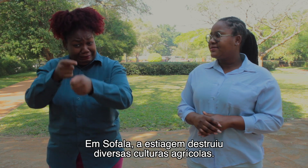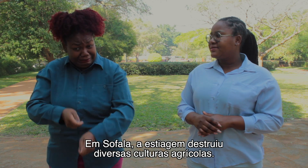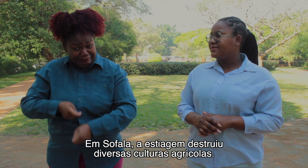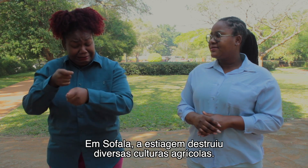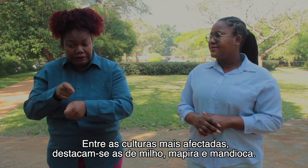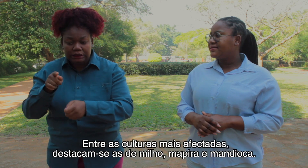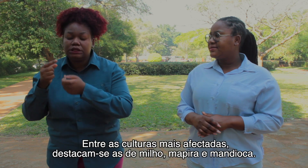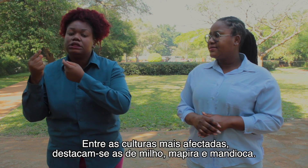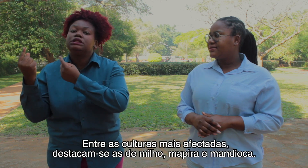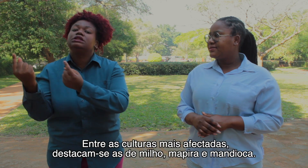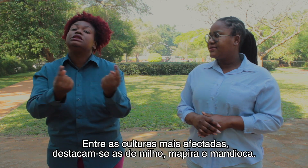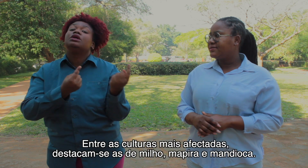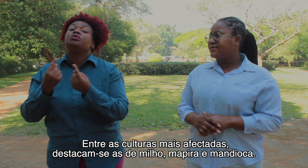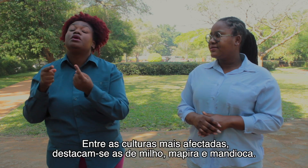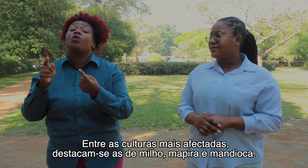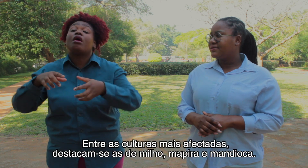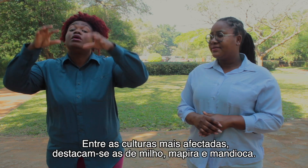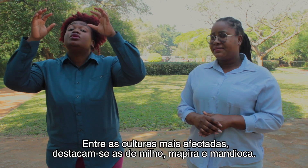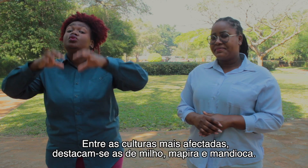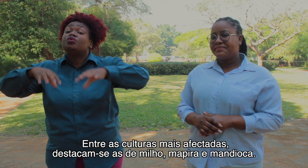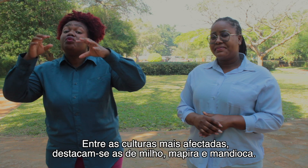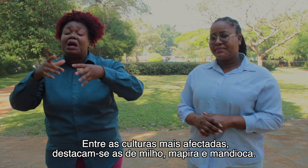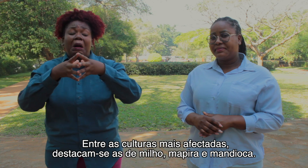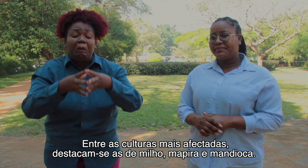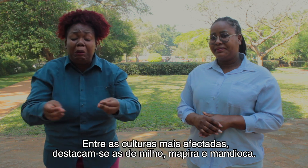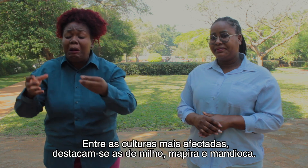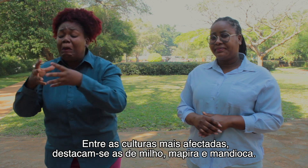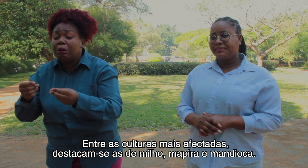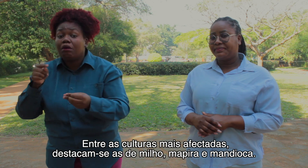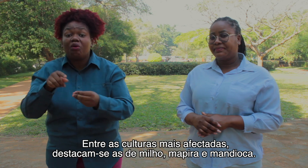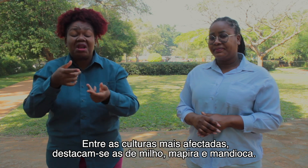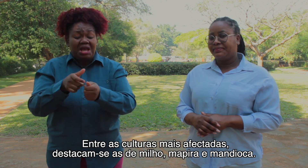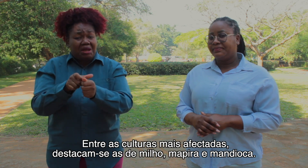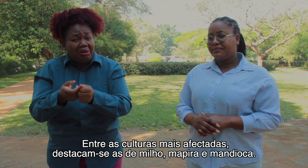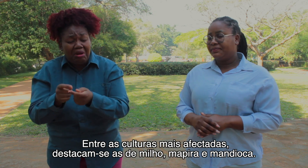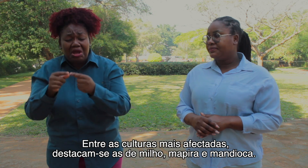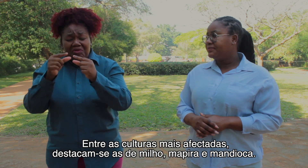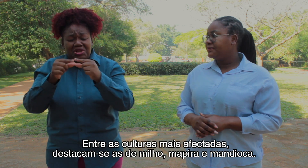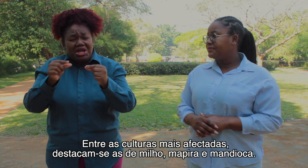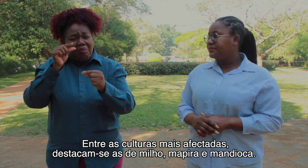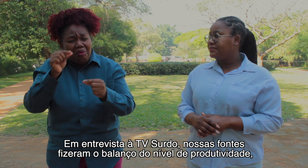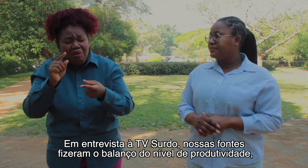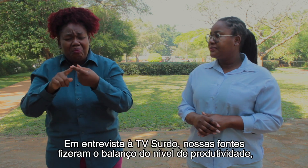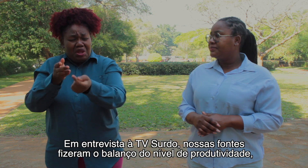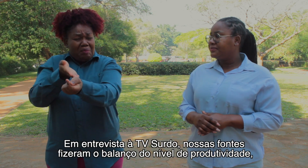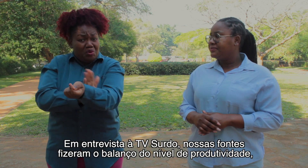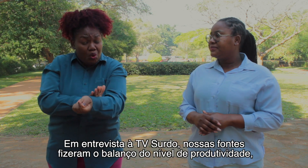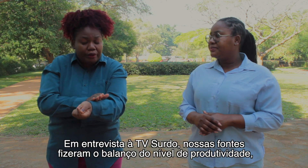agrícolas. Entre as culturas mais afetadas, destacam-se as de milho, mapira e mandioca. Em entrevista à TV